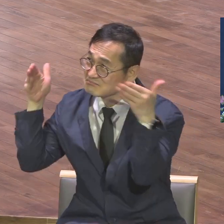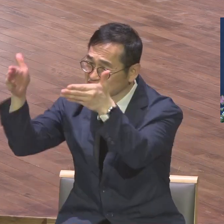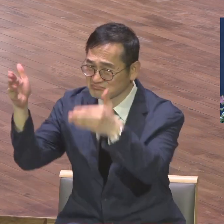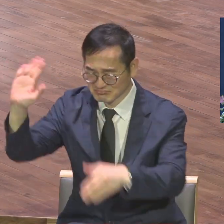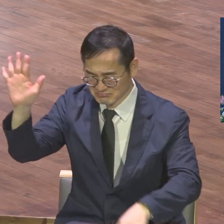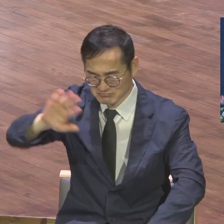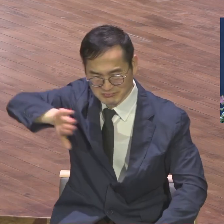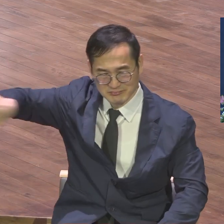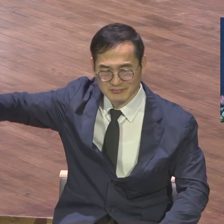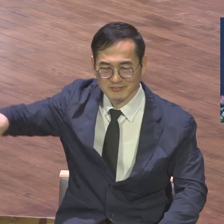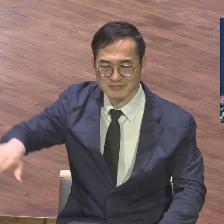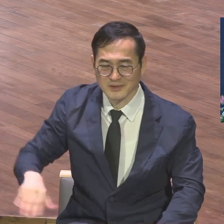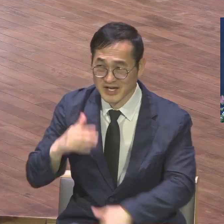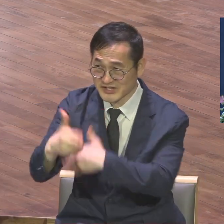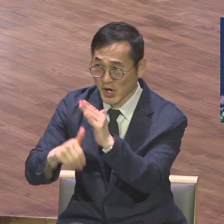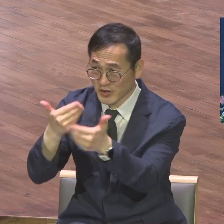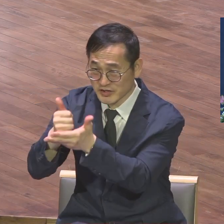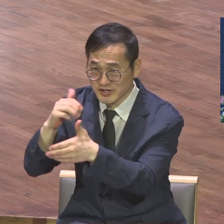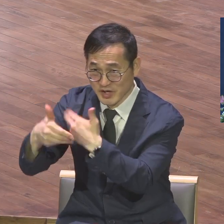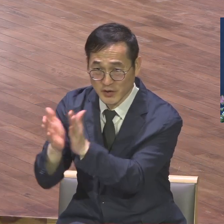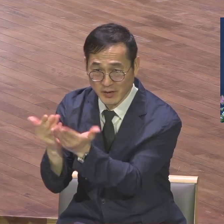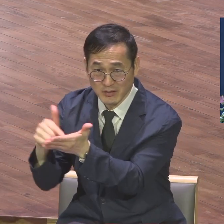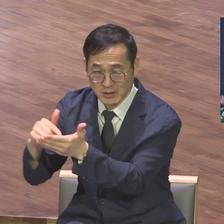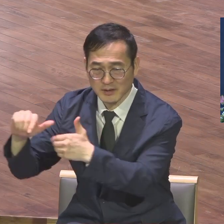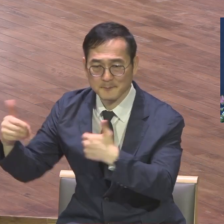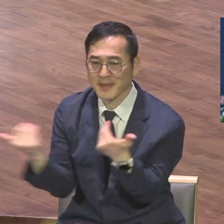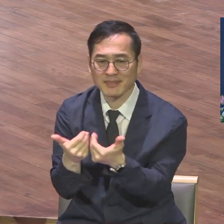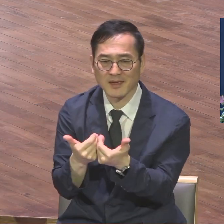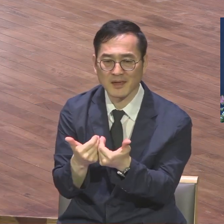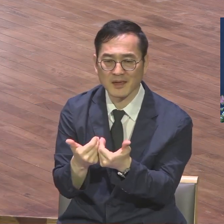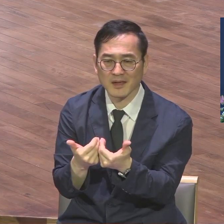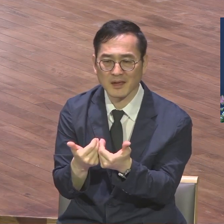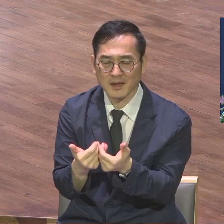운동을 부각시켜 나가고 있는 시대가 되어버렸어요.